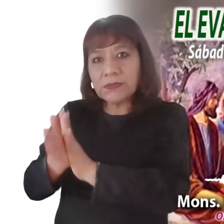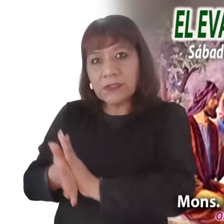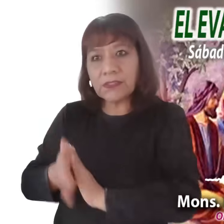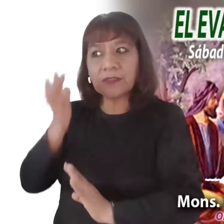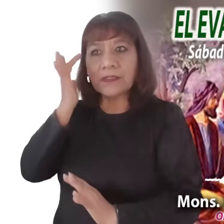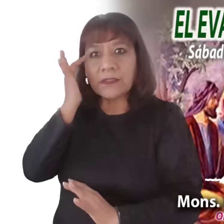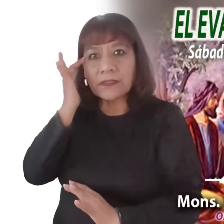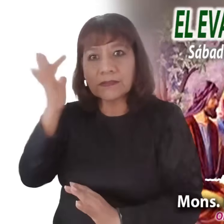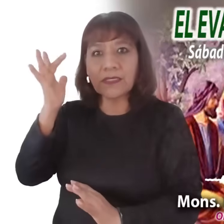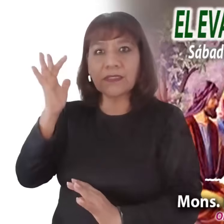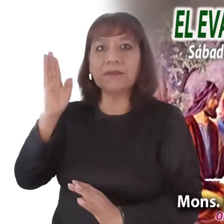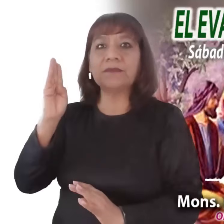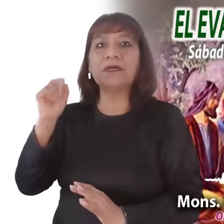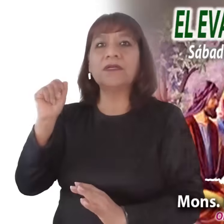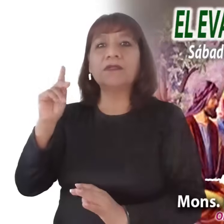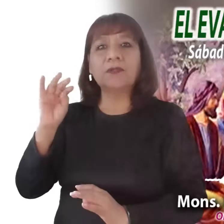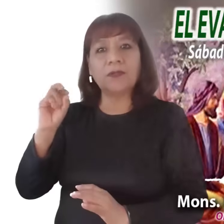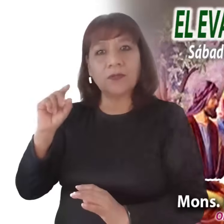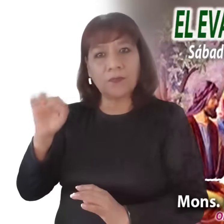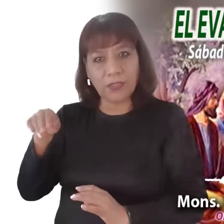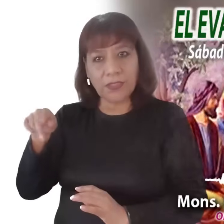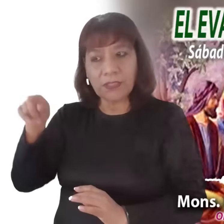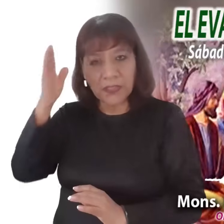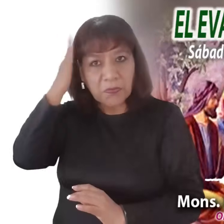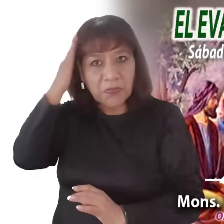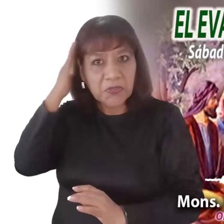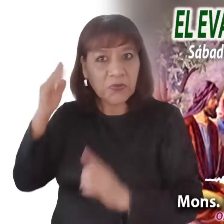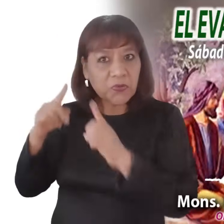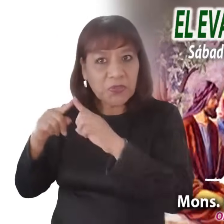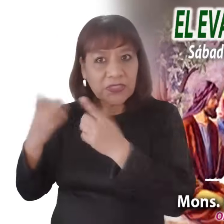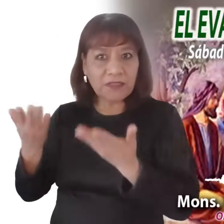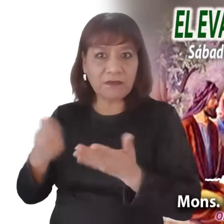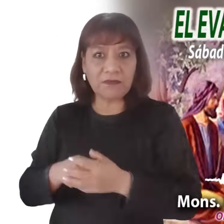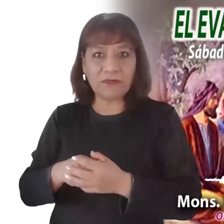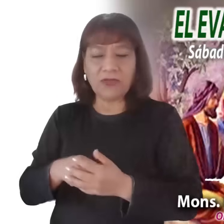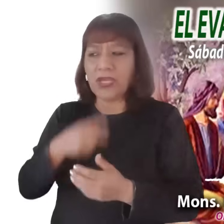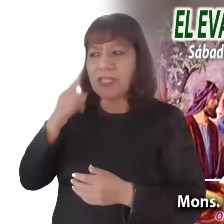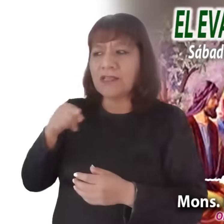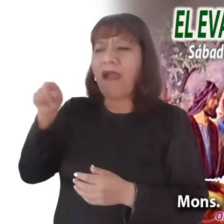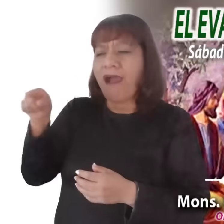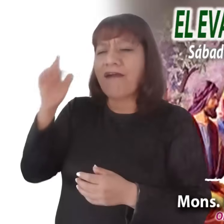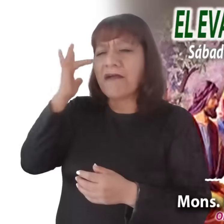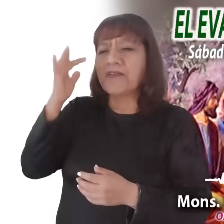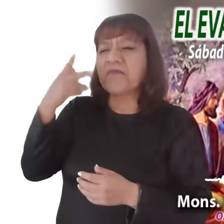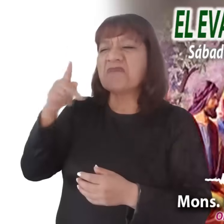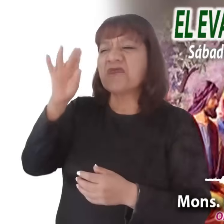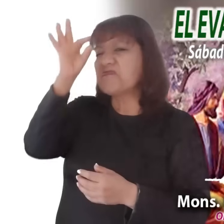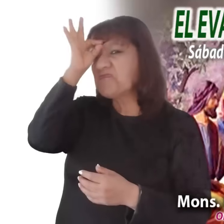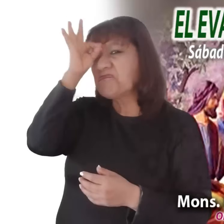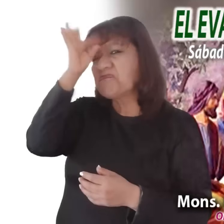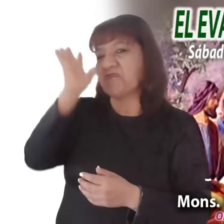San Bartolomé, a quien tenían por ingenuo, santo pero tontito.